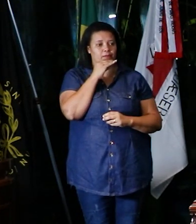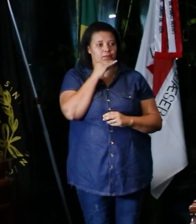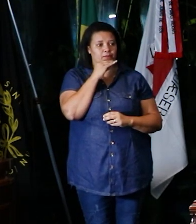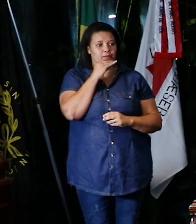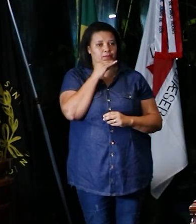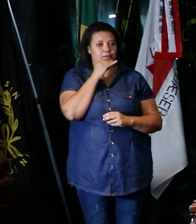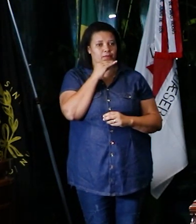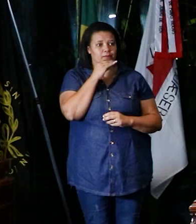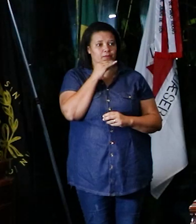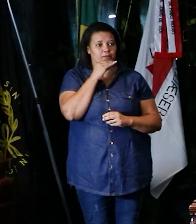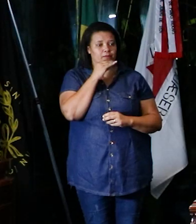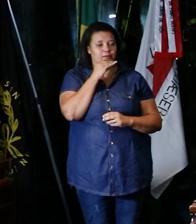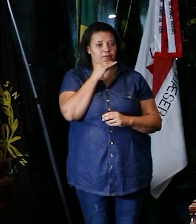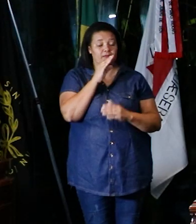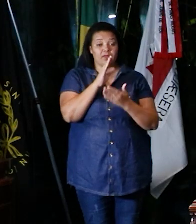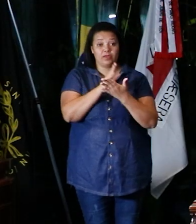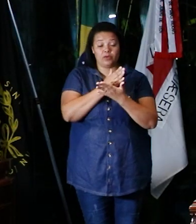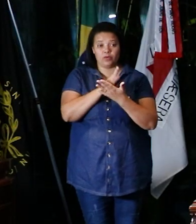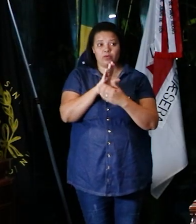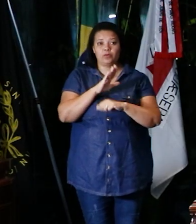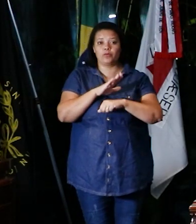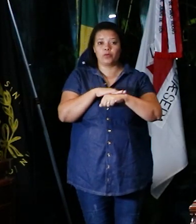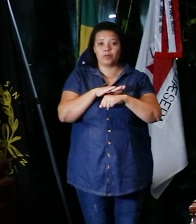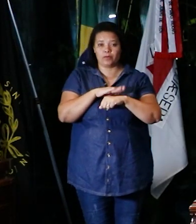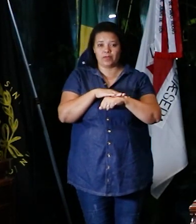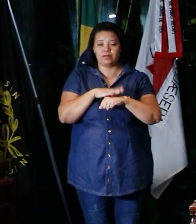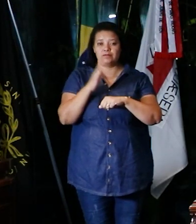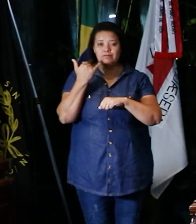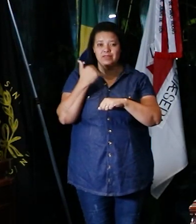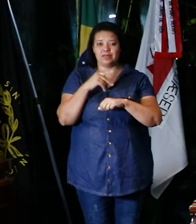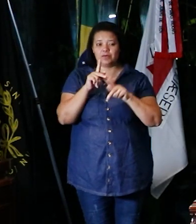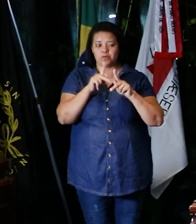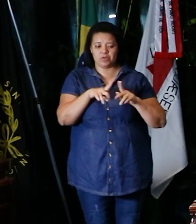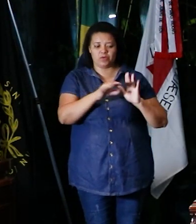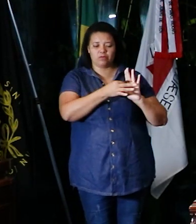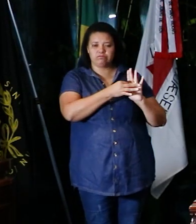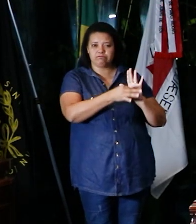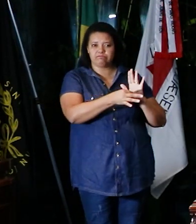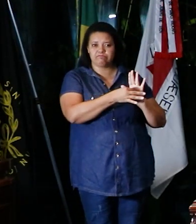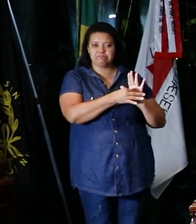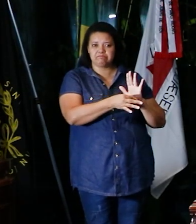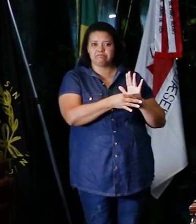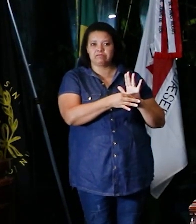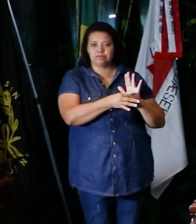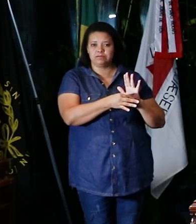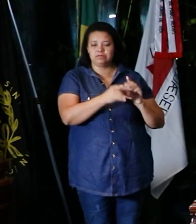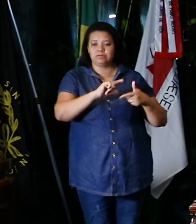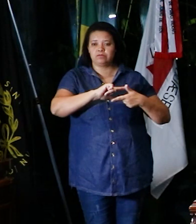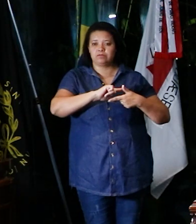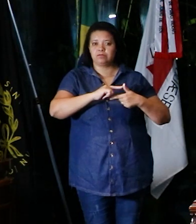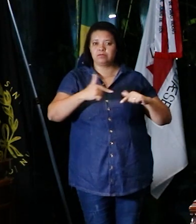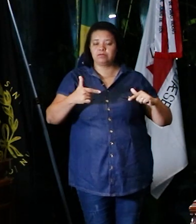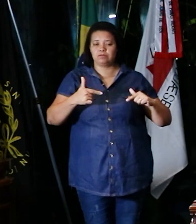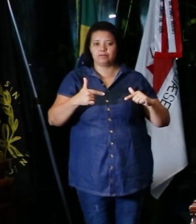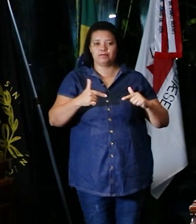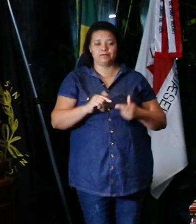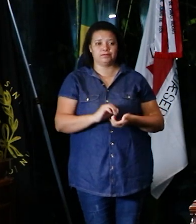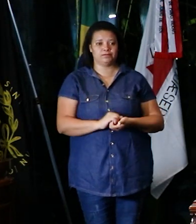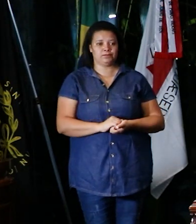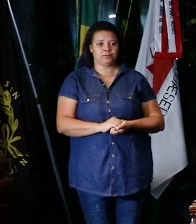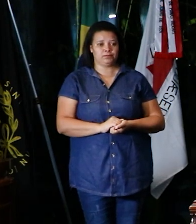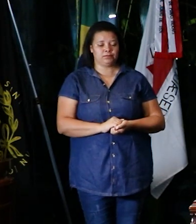diz, em certos momentos, ele foi muito criticado pelos concretistas, né?